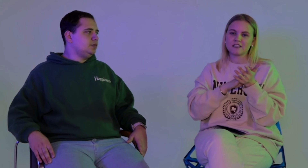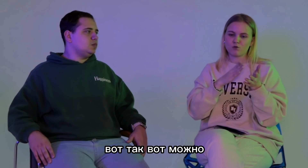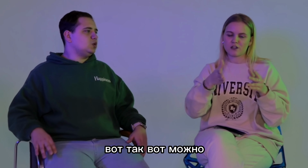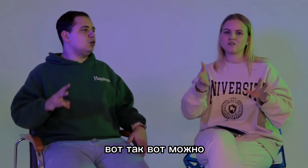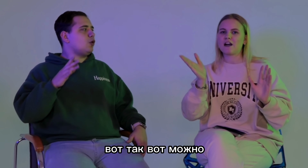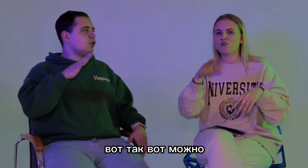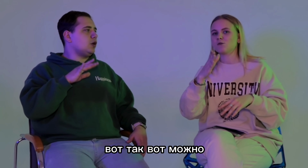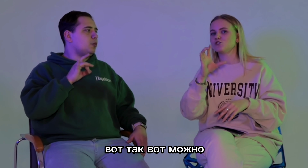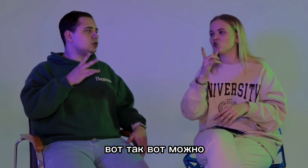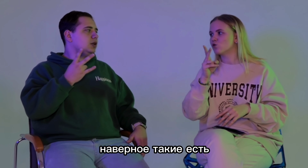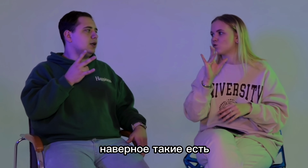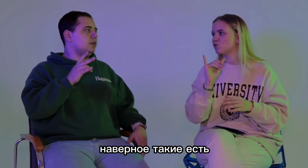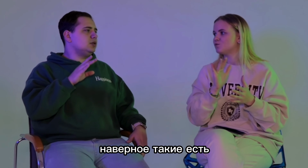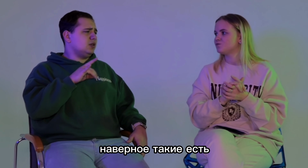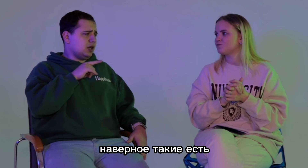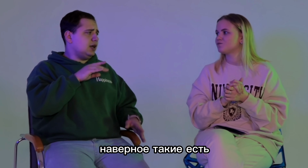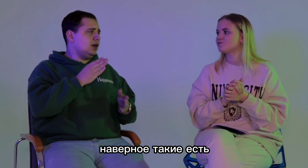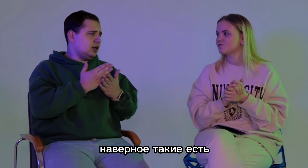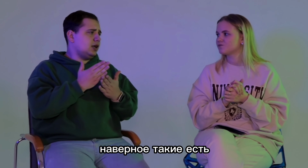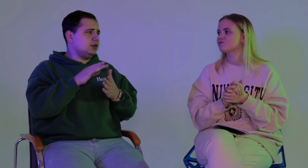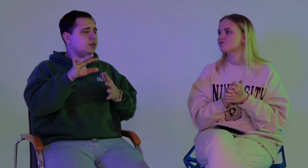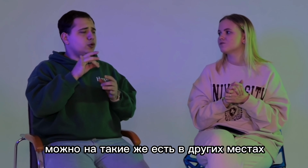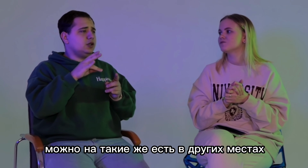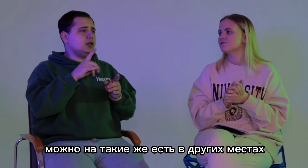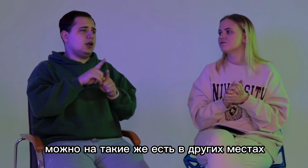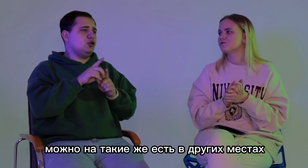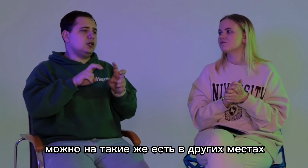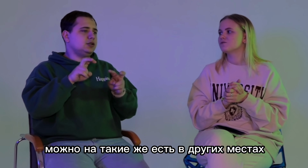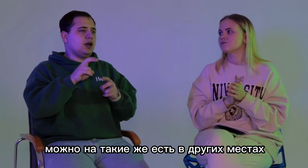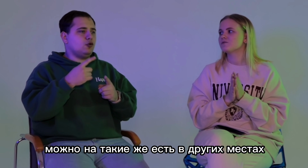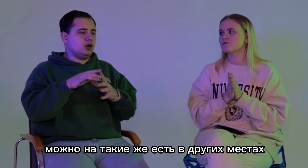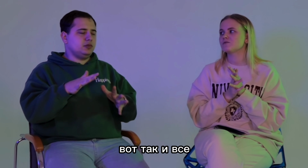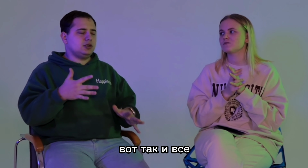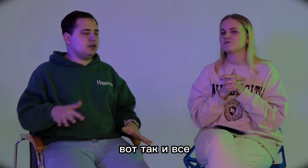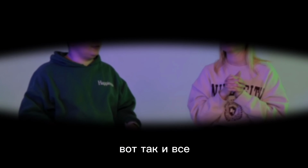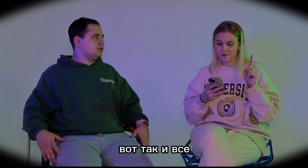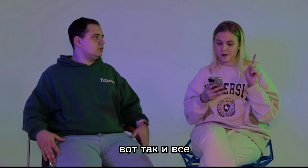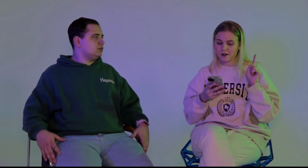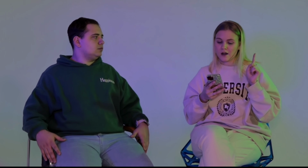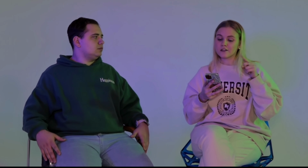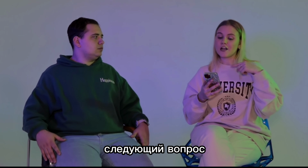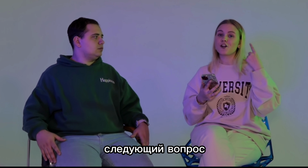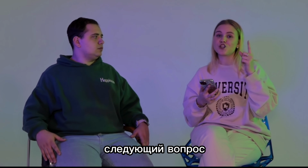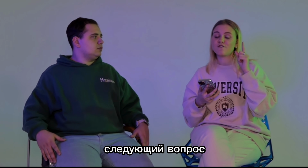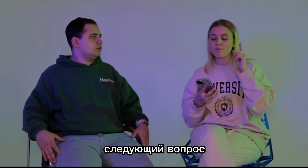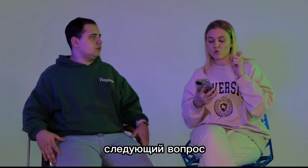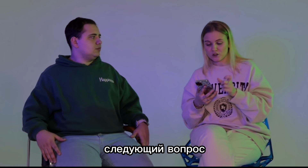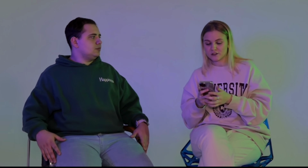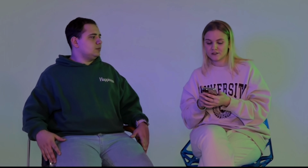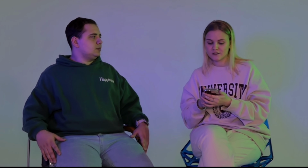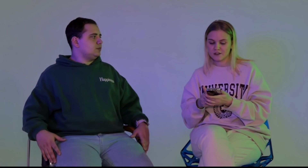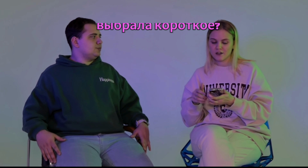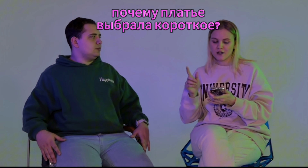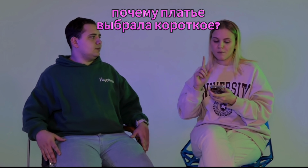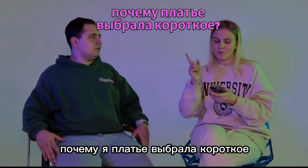допитаться. Вот там так, вот такие есть, вот там такие же есть, камеры, вот так и все. Следующий вопрос.